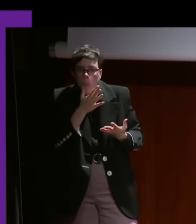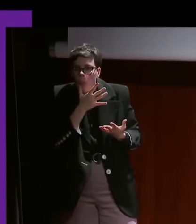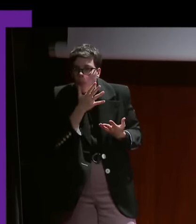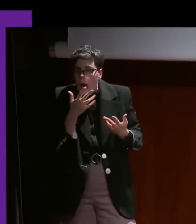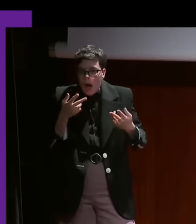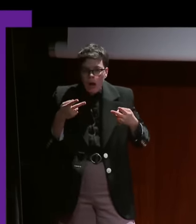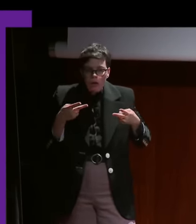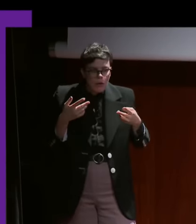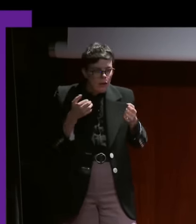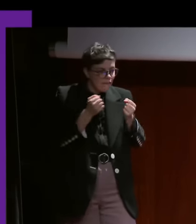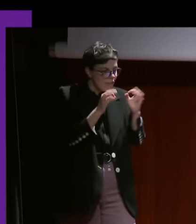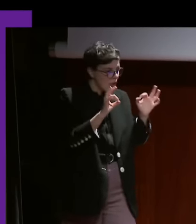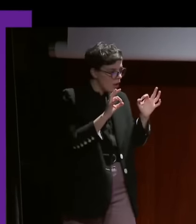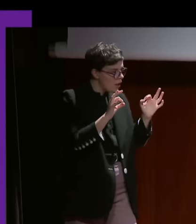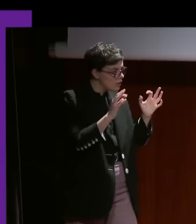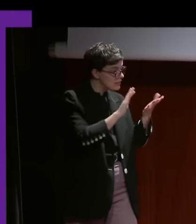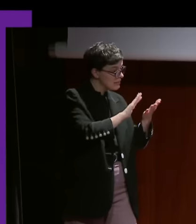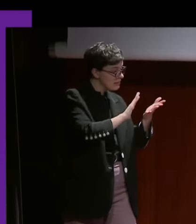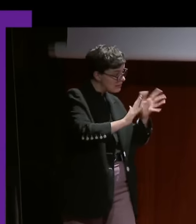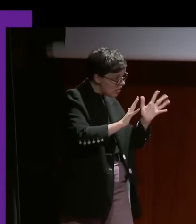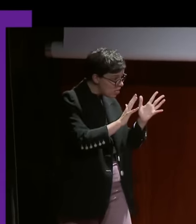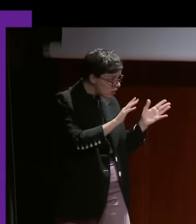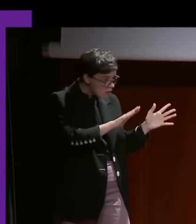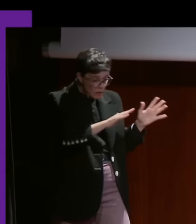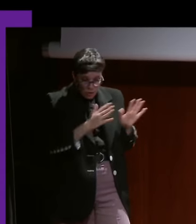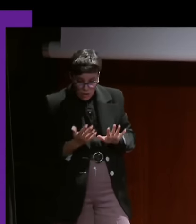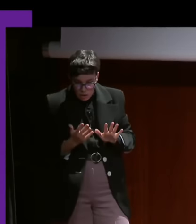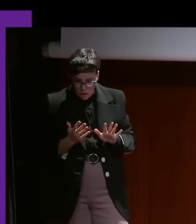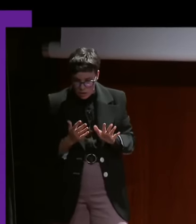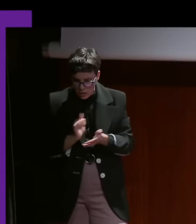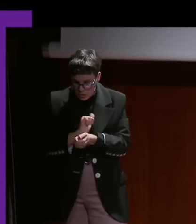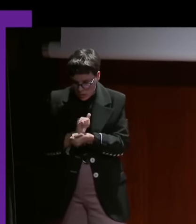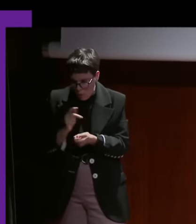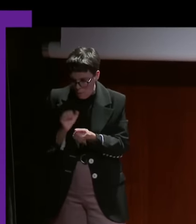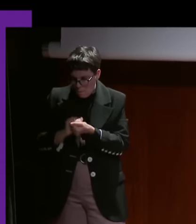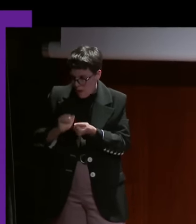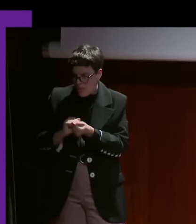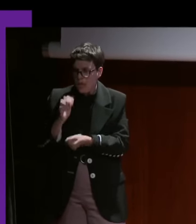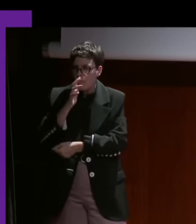réfléchis à ce que peut apporter l'édition,